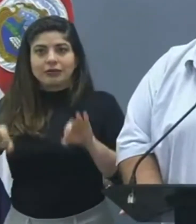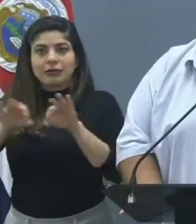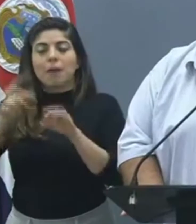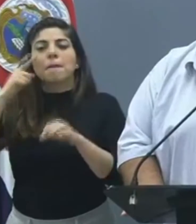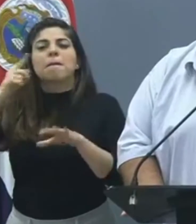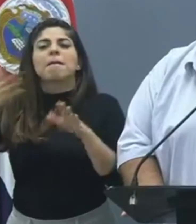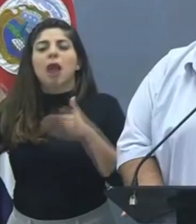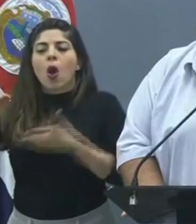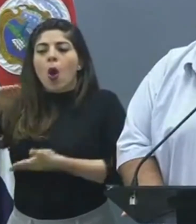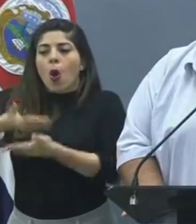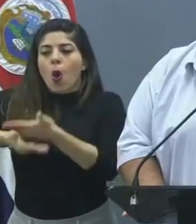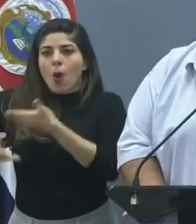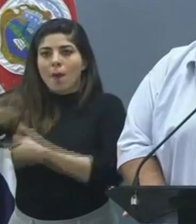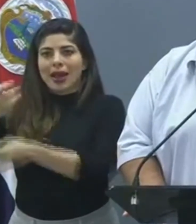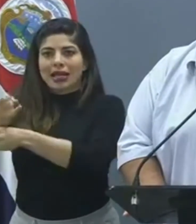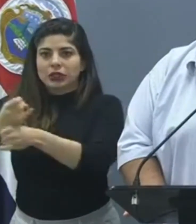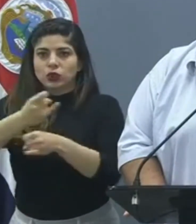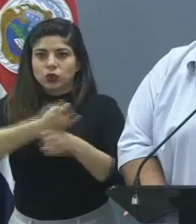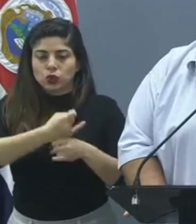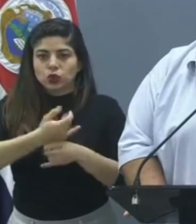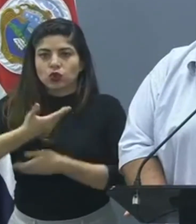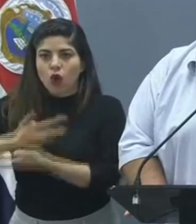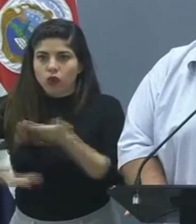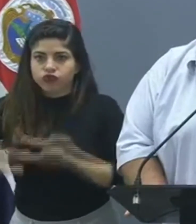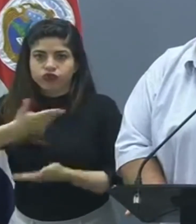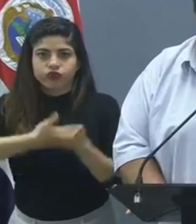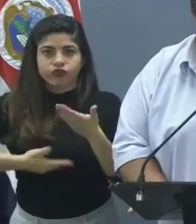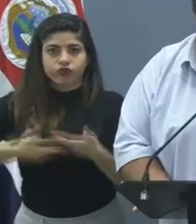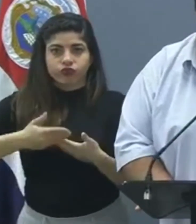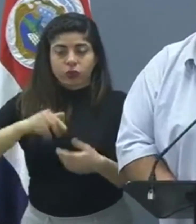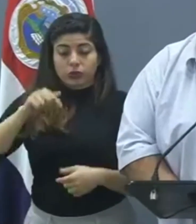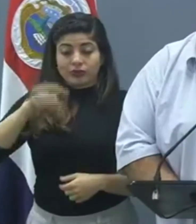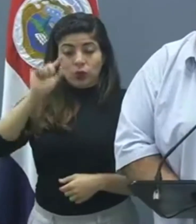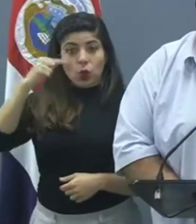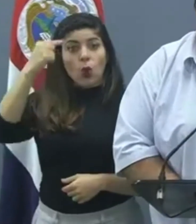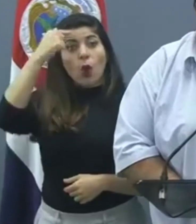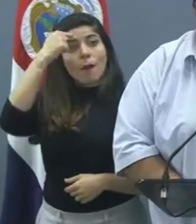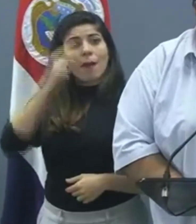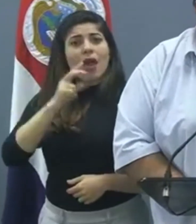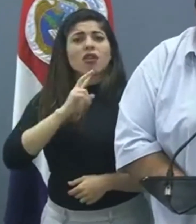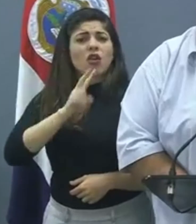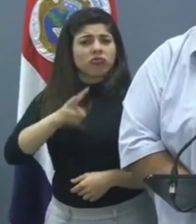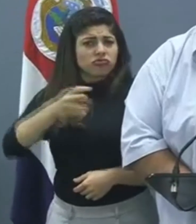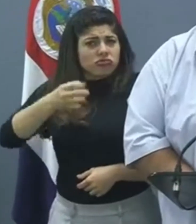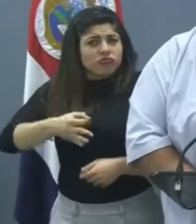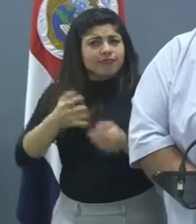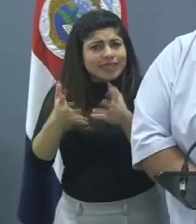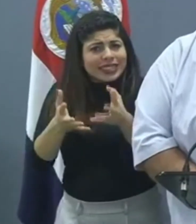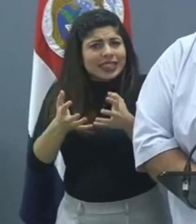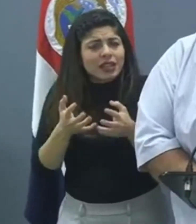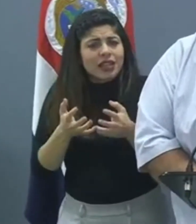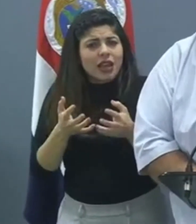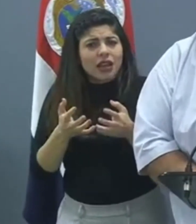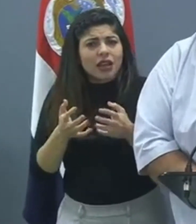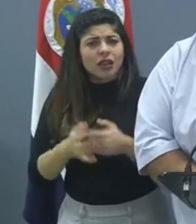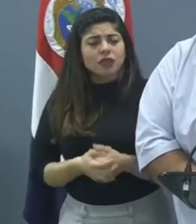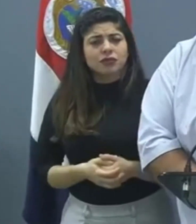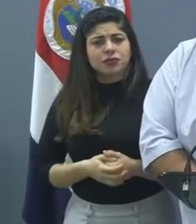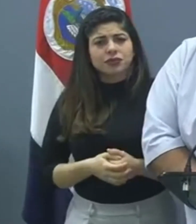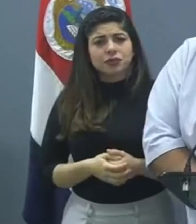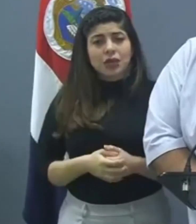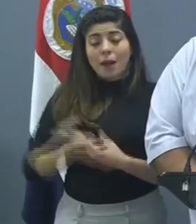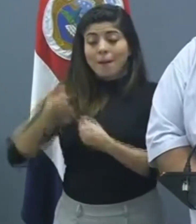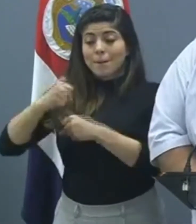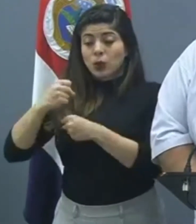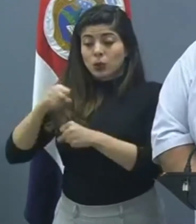cooperación interinstitucional en un gobierno que verdaderamente quiere que los las